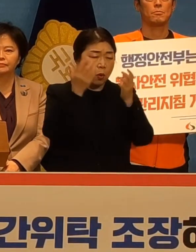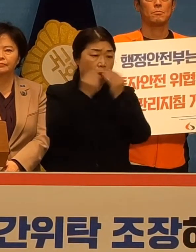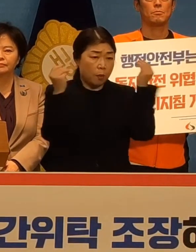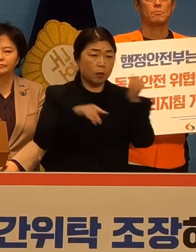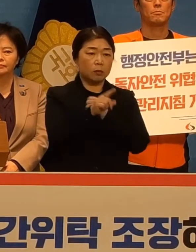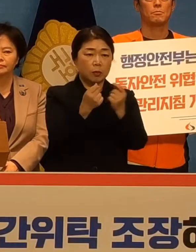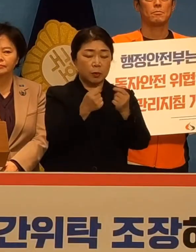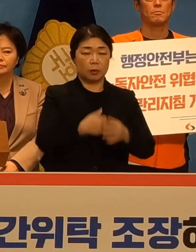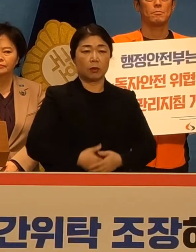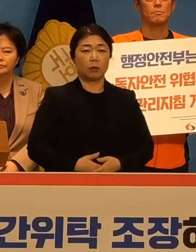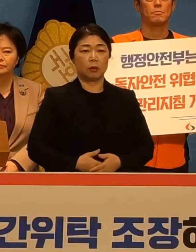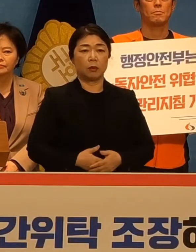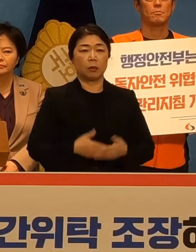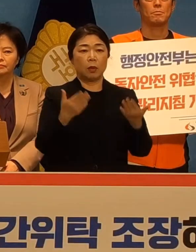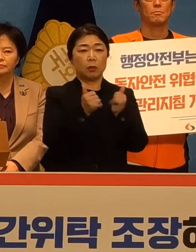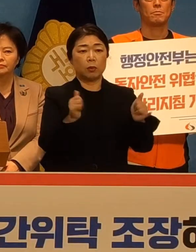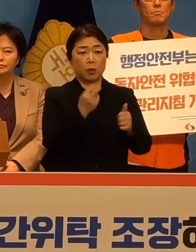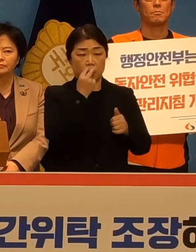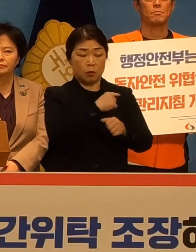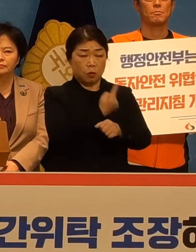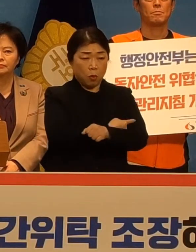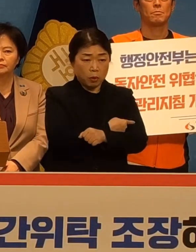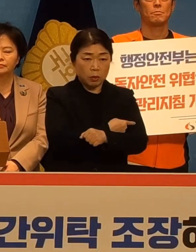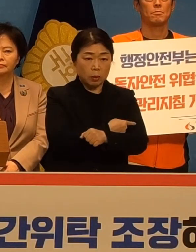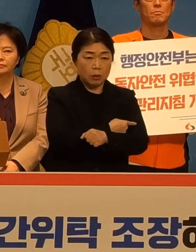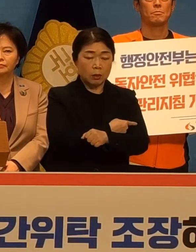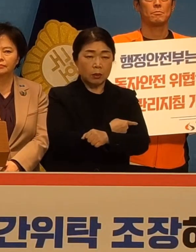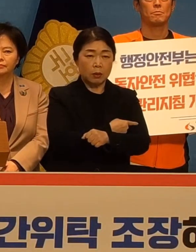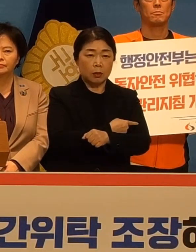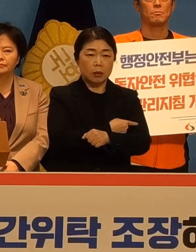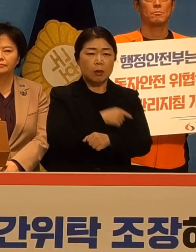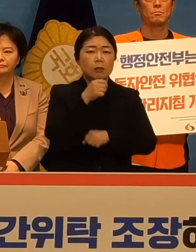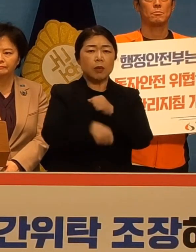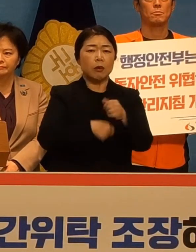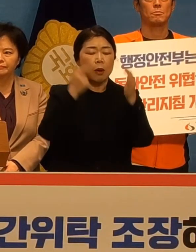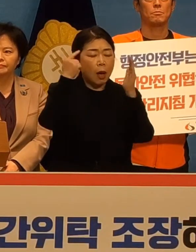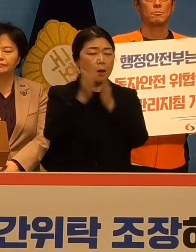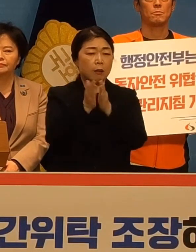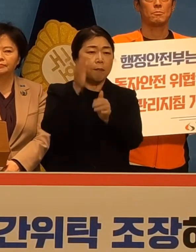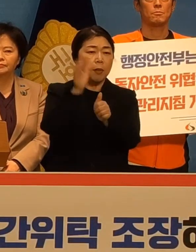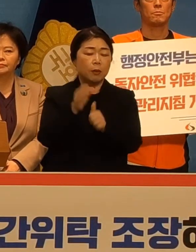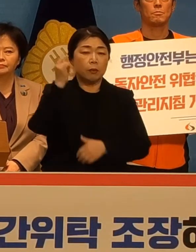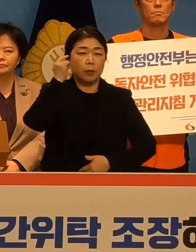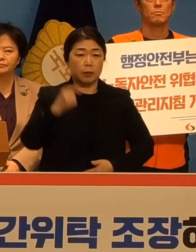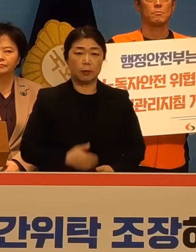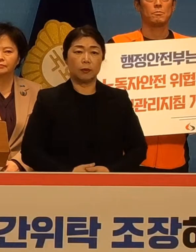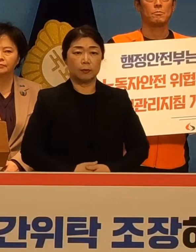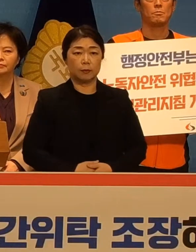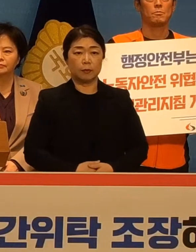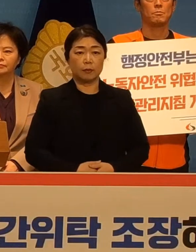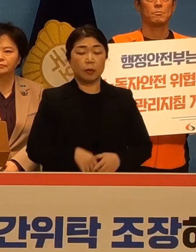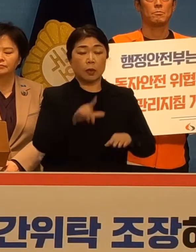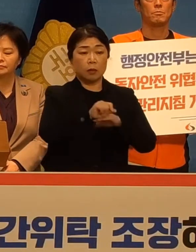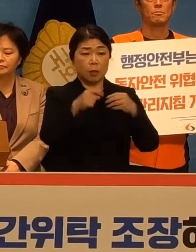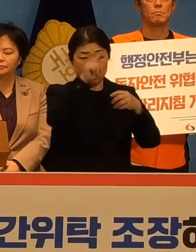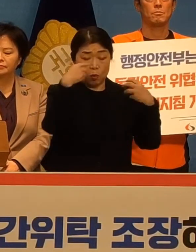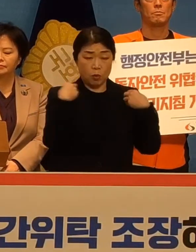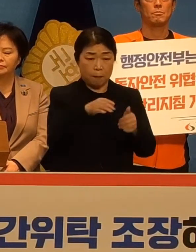파괴하는 결정이 어떻게 자율일 수 있습니까? 지자체 노동을 경시하고 산재 위험을 방치할